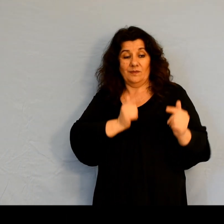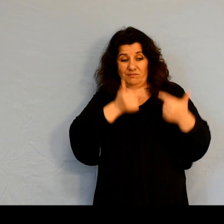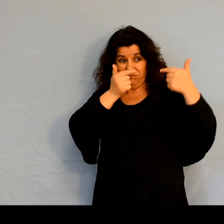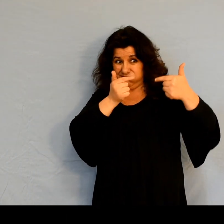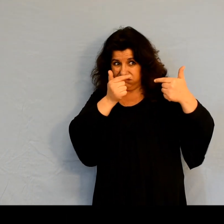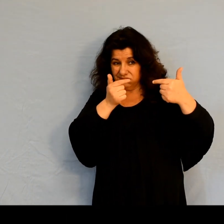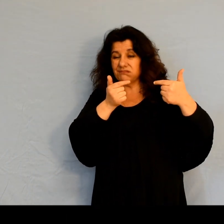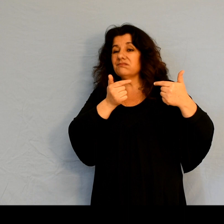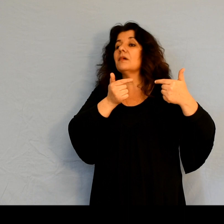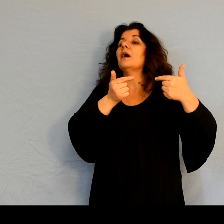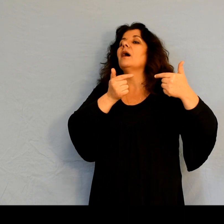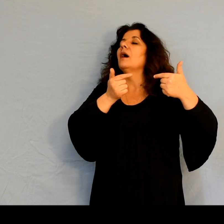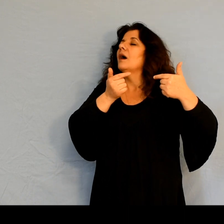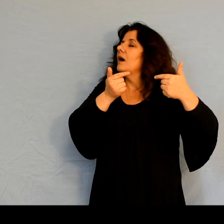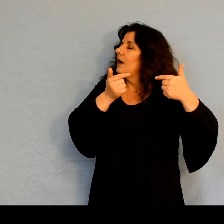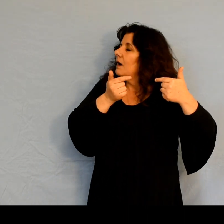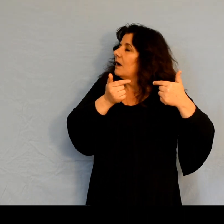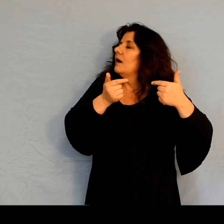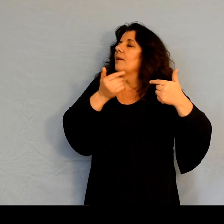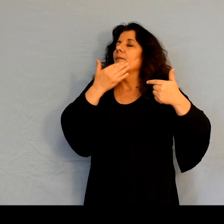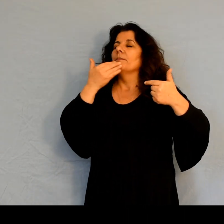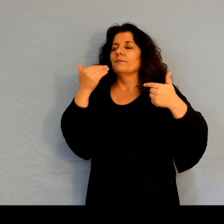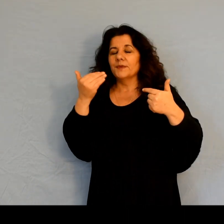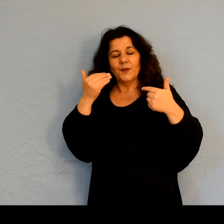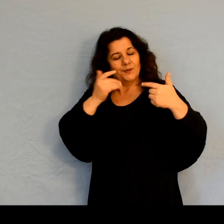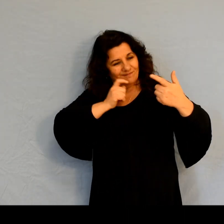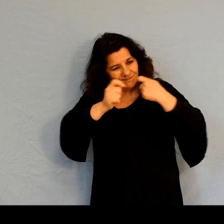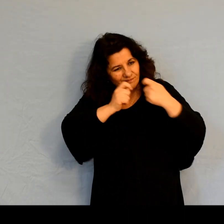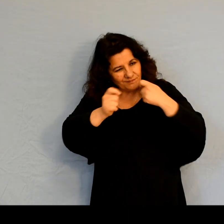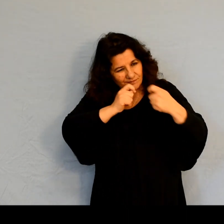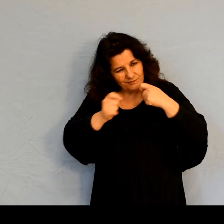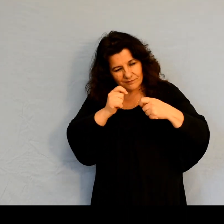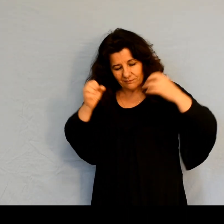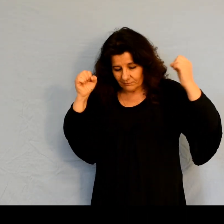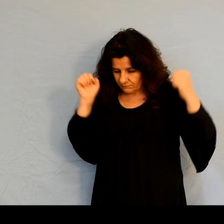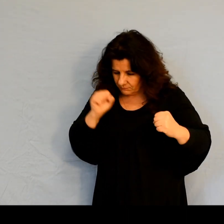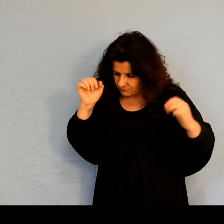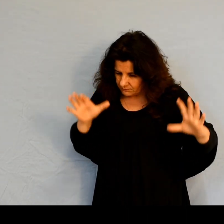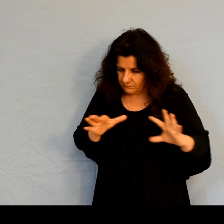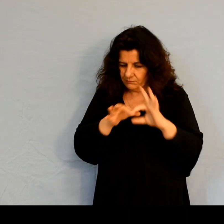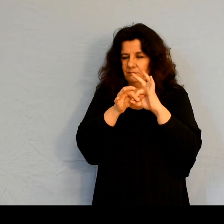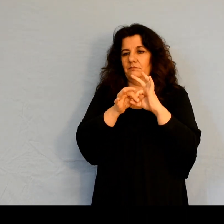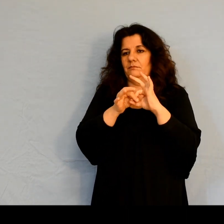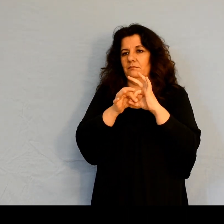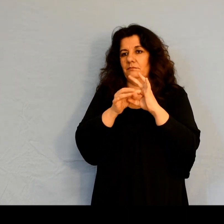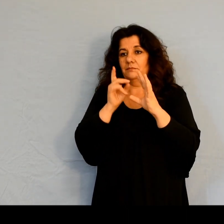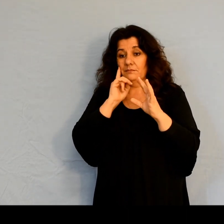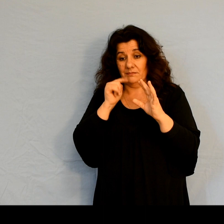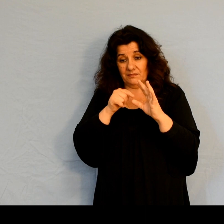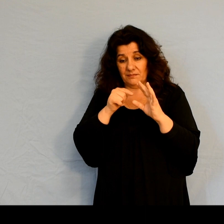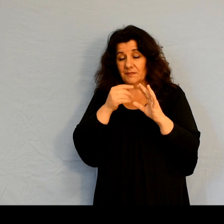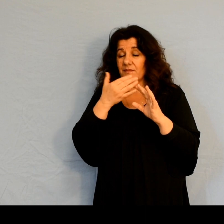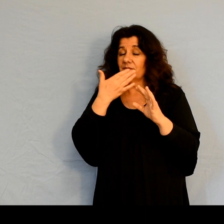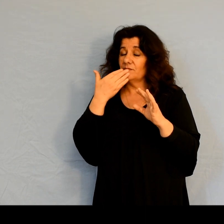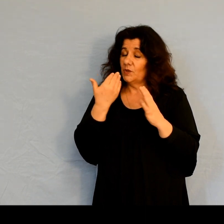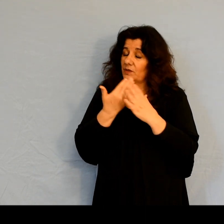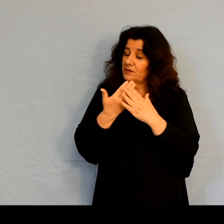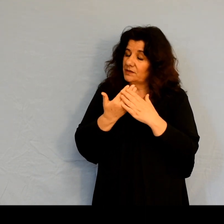pendant que tu es en chemin avec lui, pour éviter que ton adversaire ne te livre au juge,